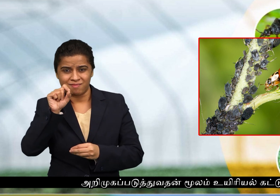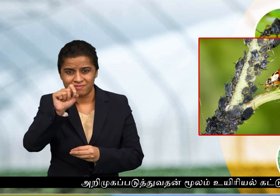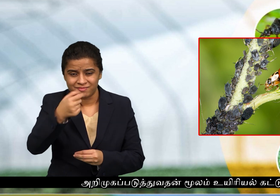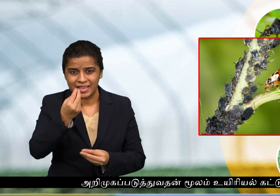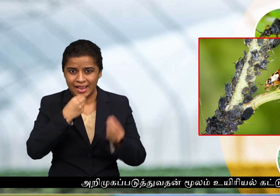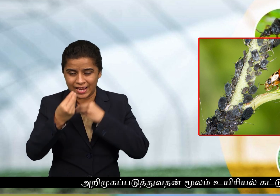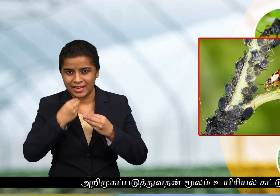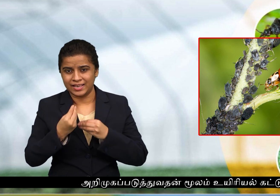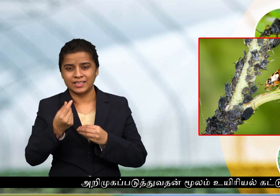கட்டுப்பாடு.